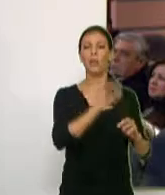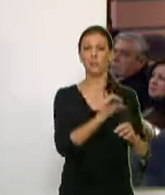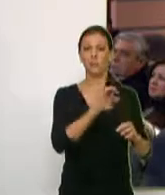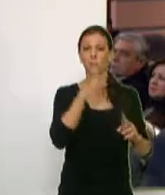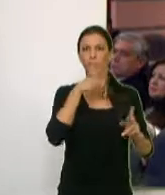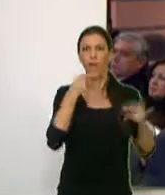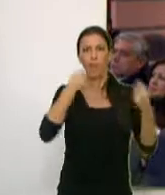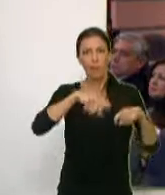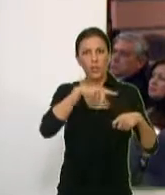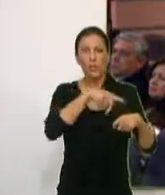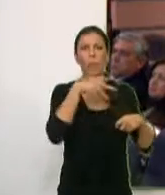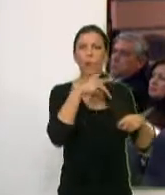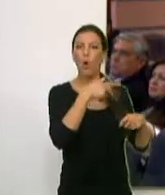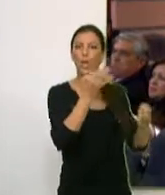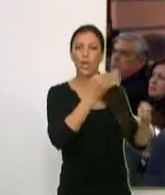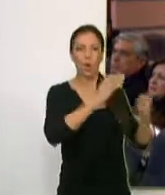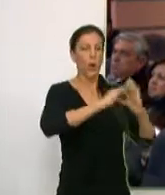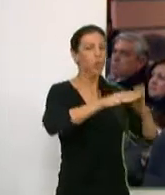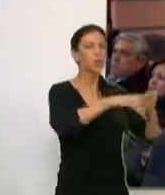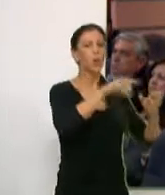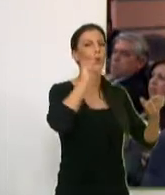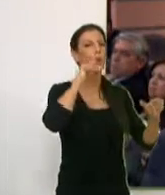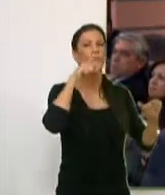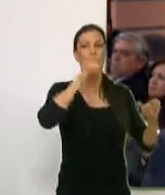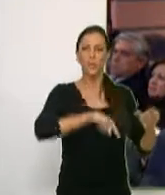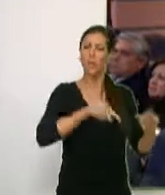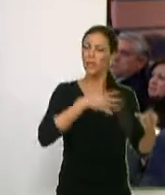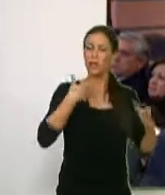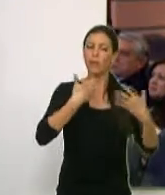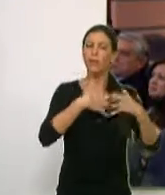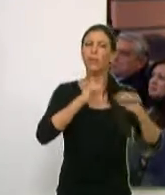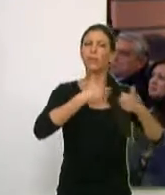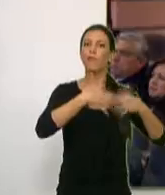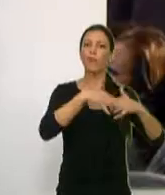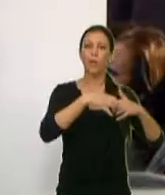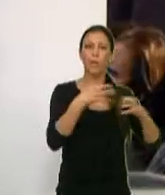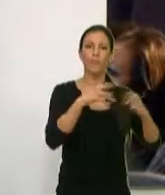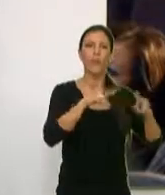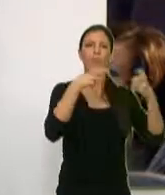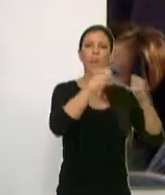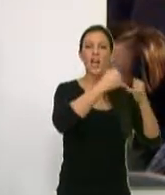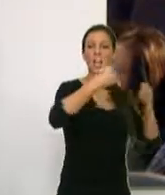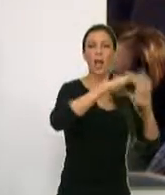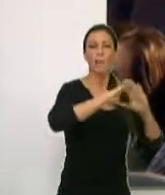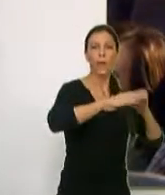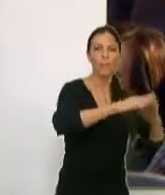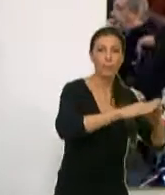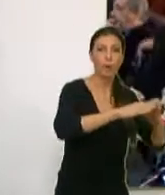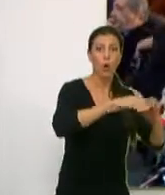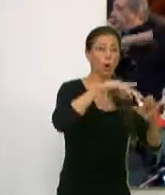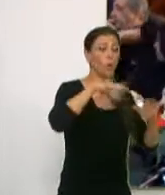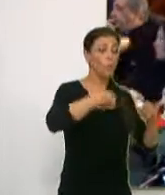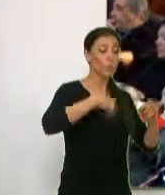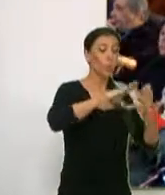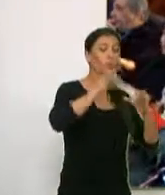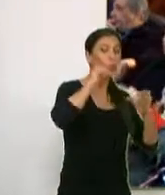ponente sobrayó la puesta de la Naviera por el puerto motileño y la posible puesta en marcha de nuevas líneas marítimas